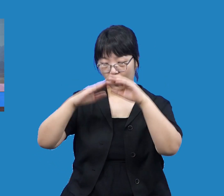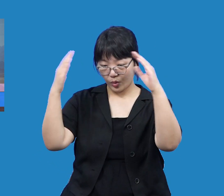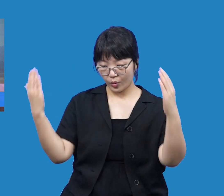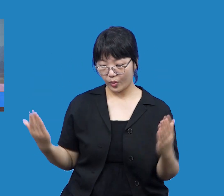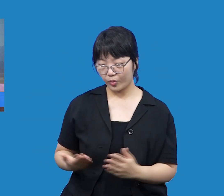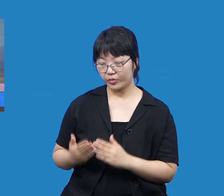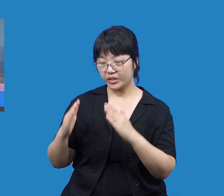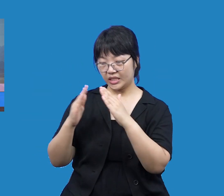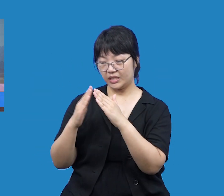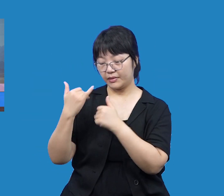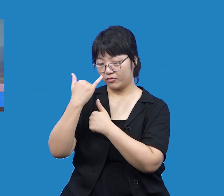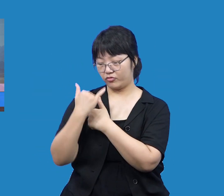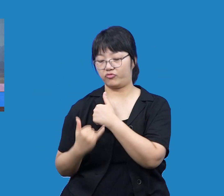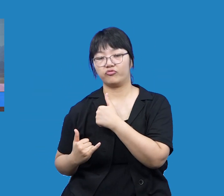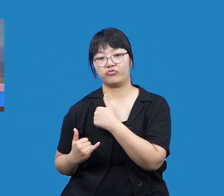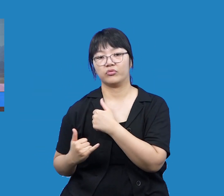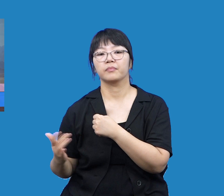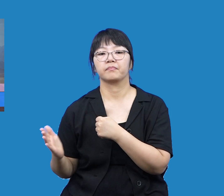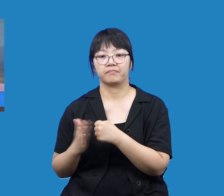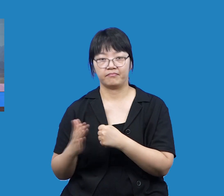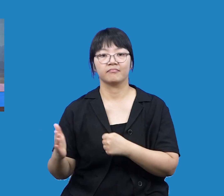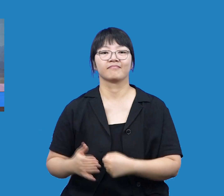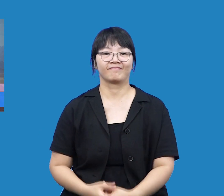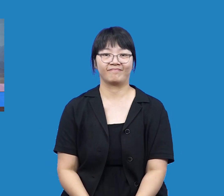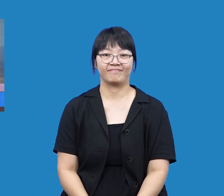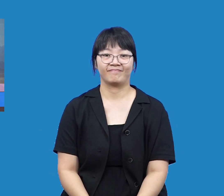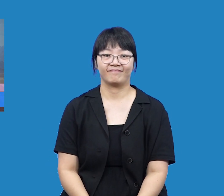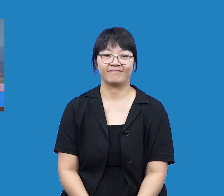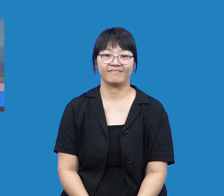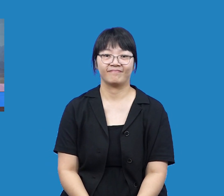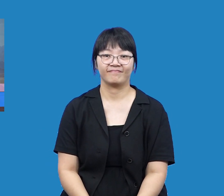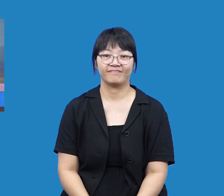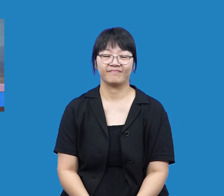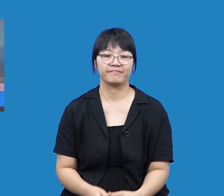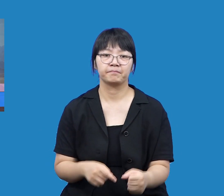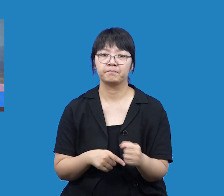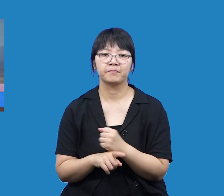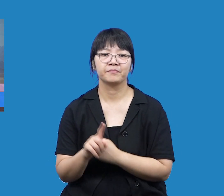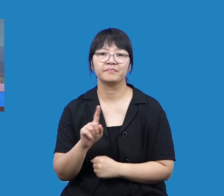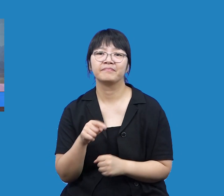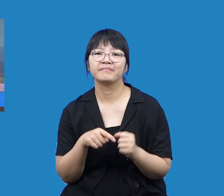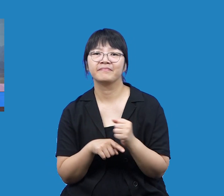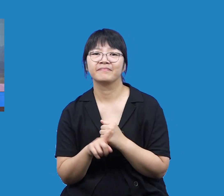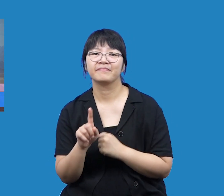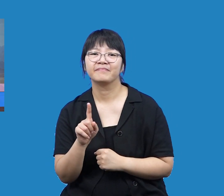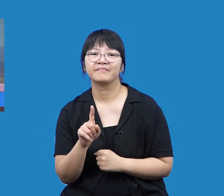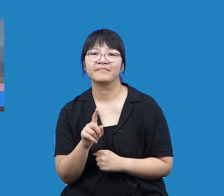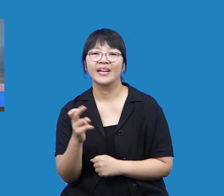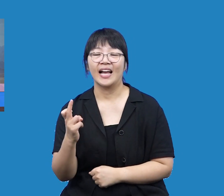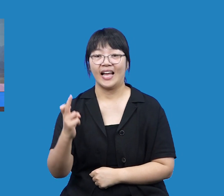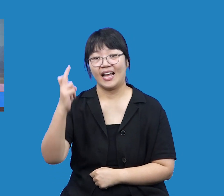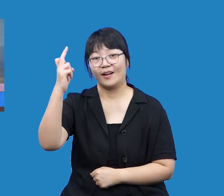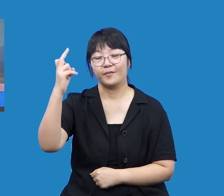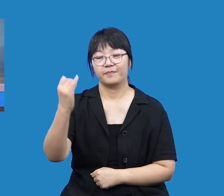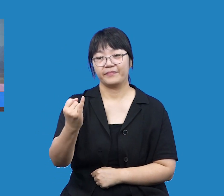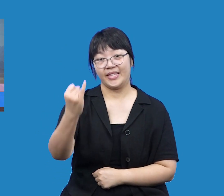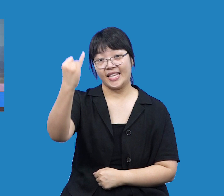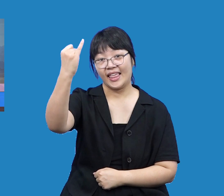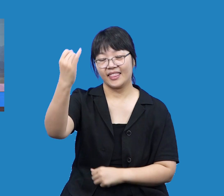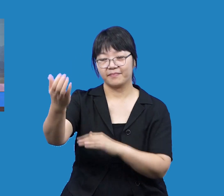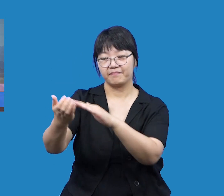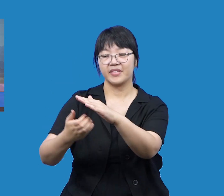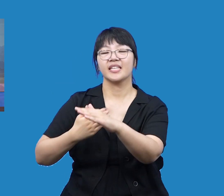집에 충성함이라. 자, 무슨 말이죠? 아론과 미리암도